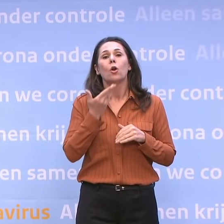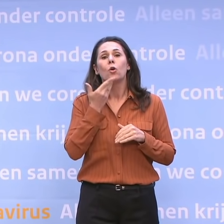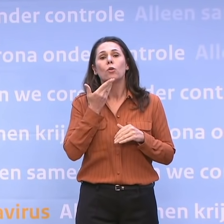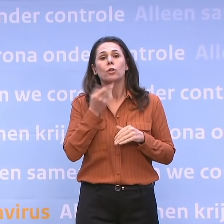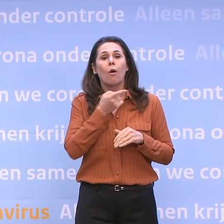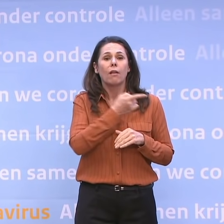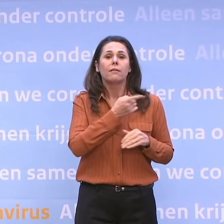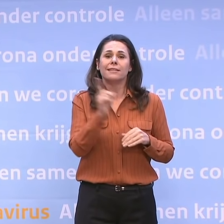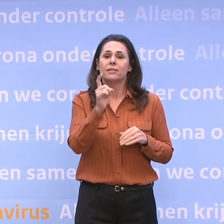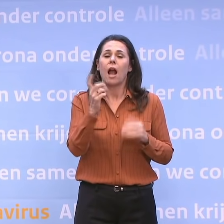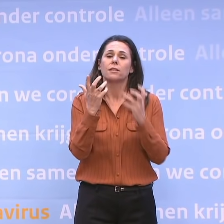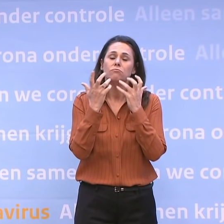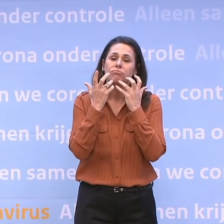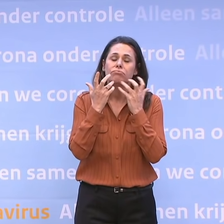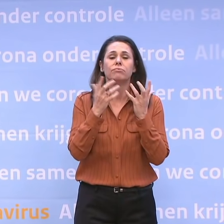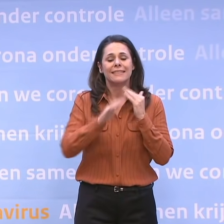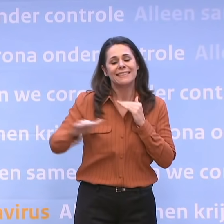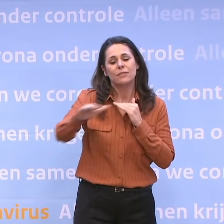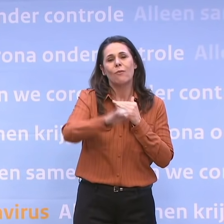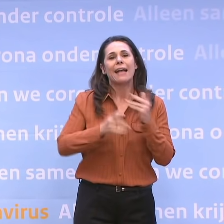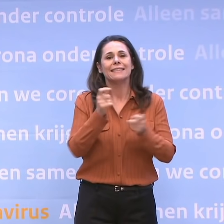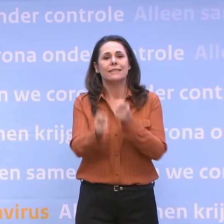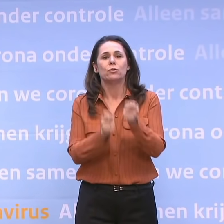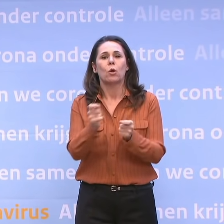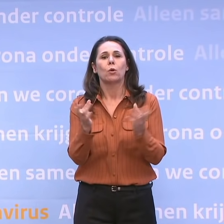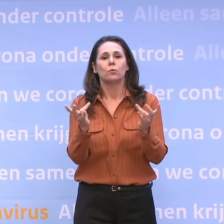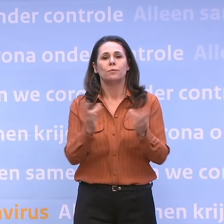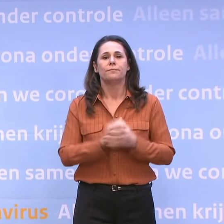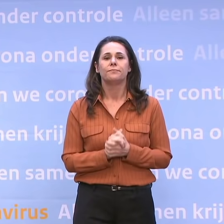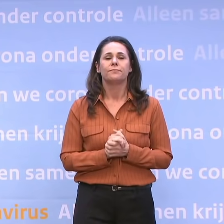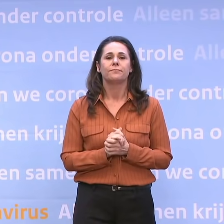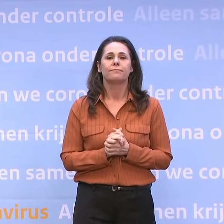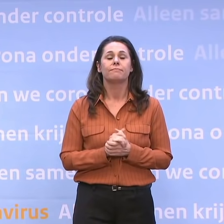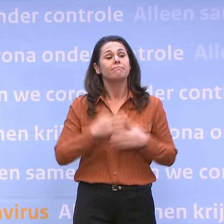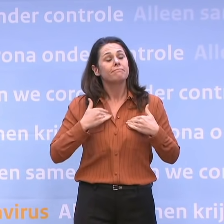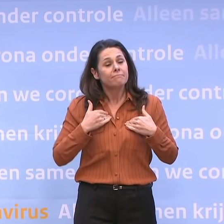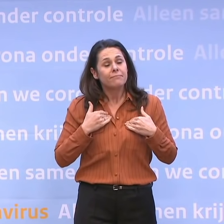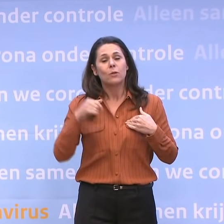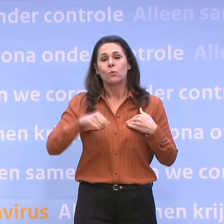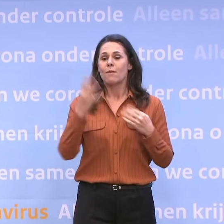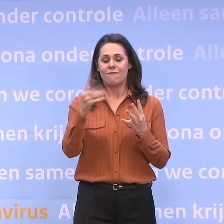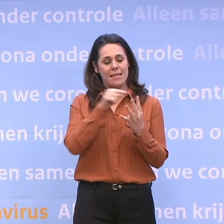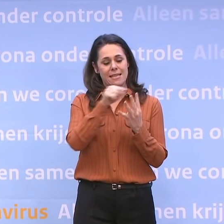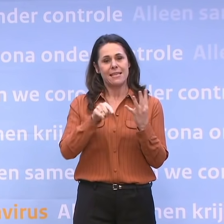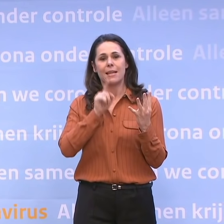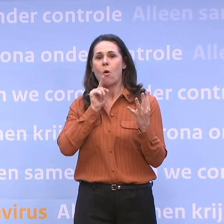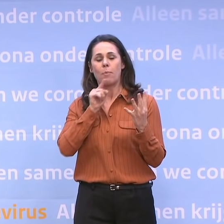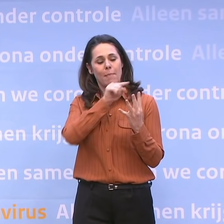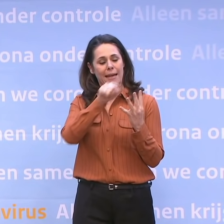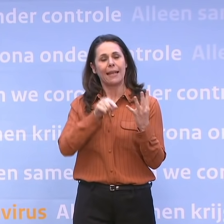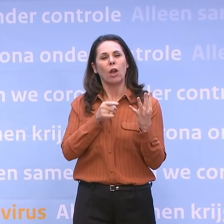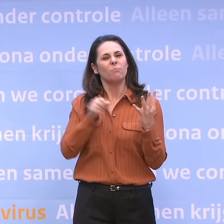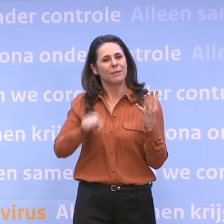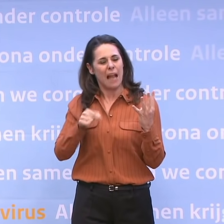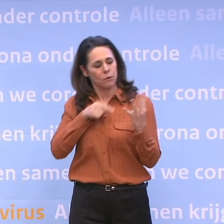toelichting geven op de situatie in de zorg. Van mijn kant nu eerst 4 opmerkingen bij het besluit van